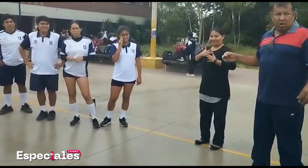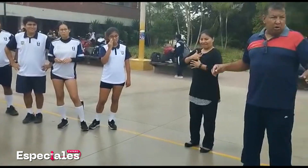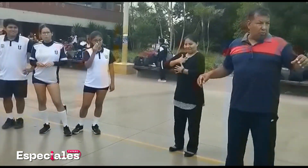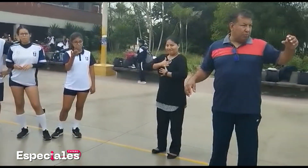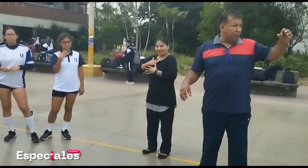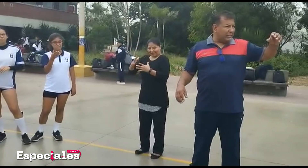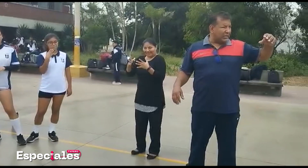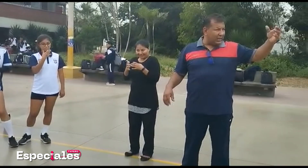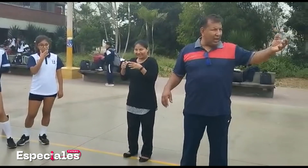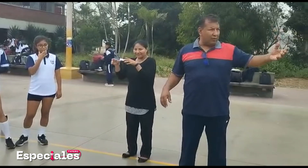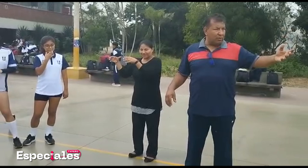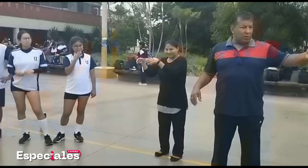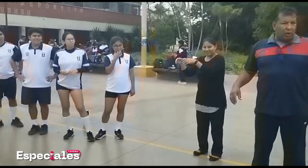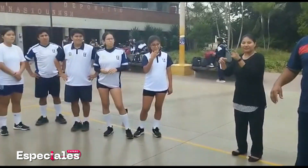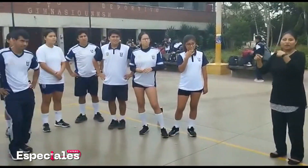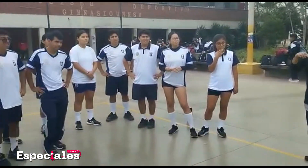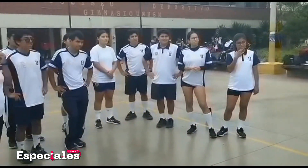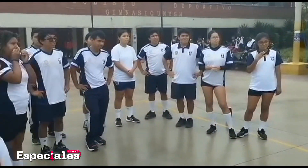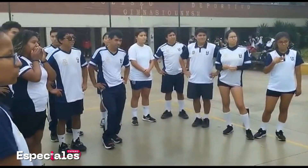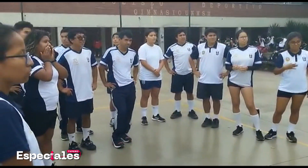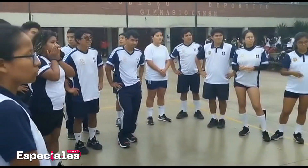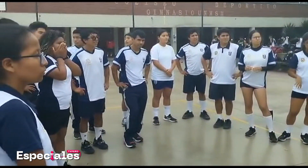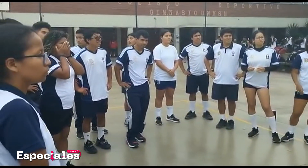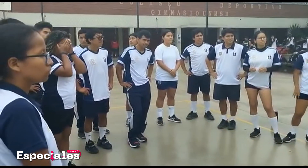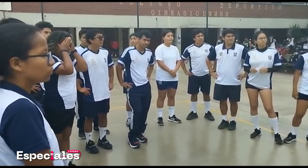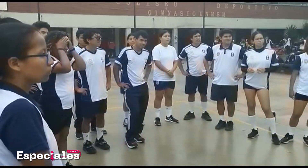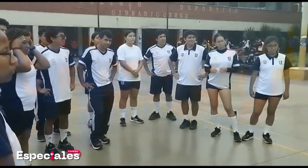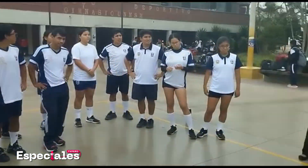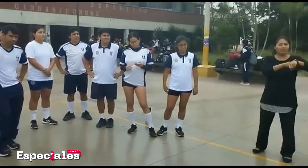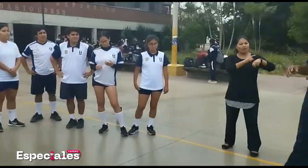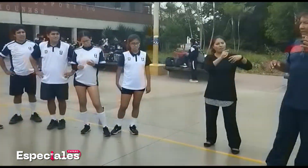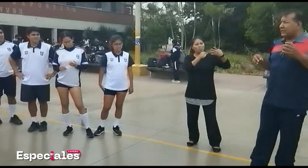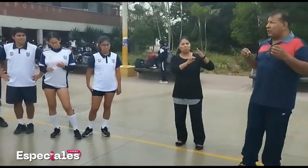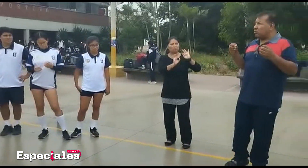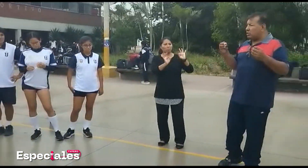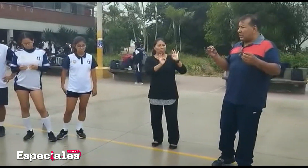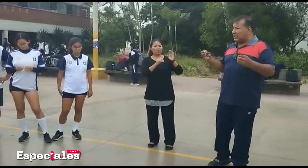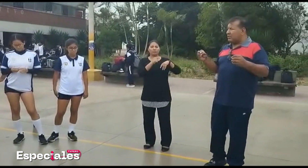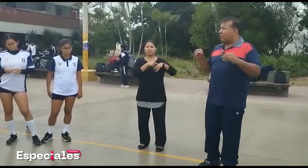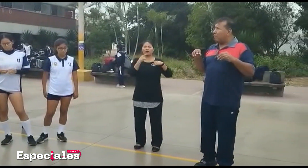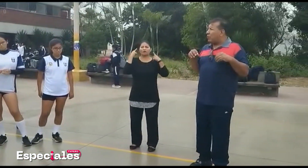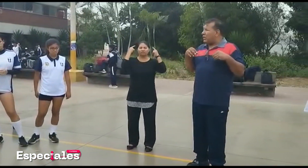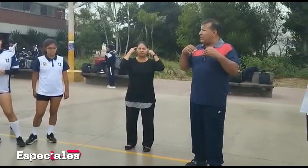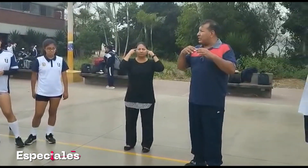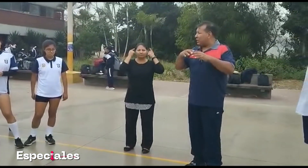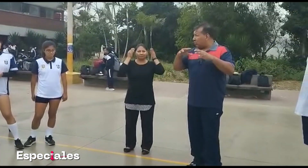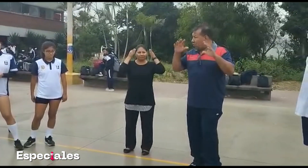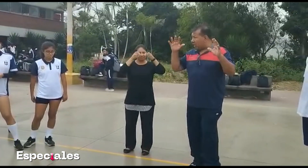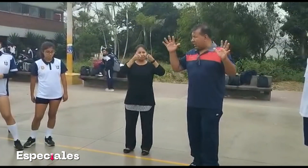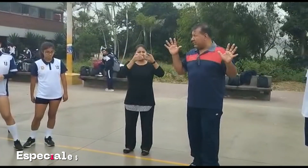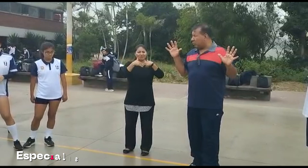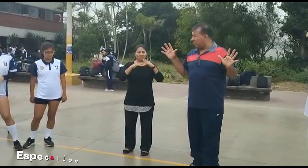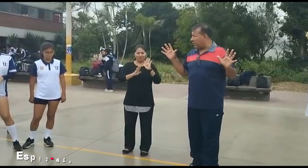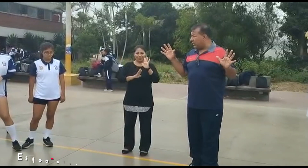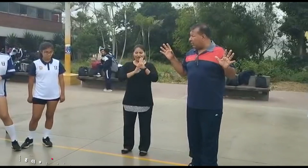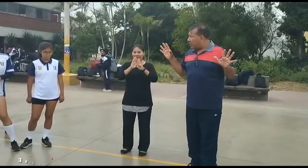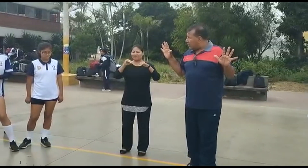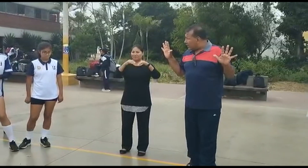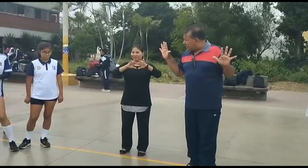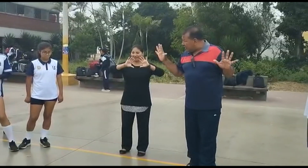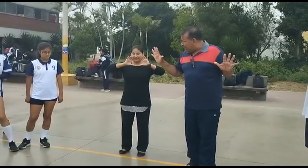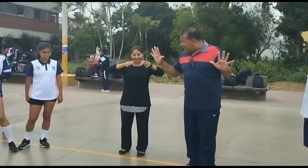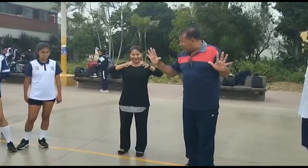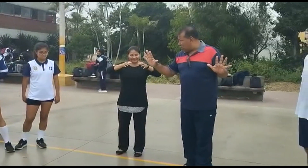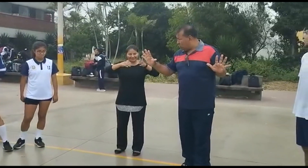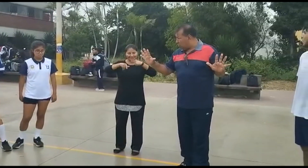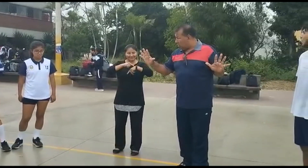población. Entonces, si esta es la realidad, ¿cómo pueden las personas sordas atenderse en un hospital